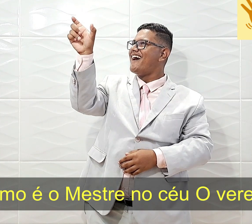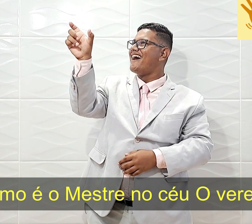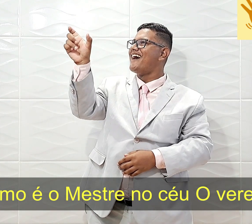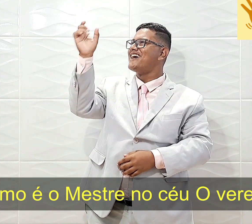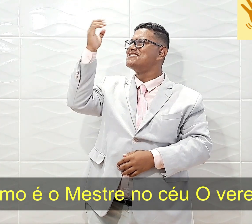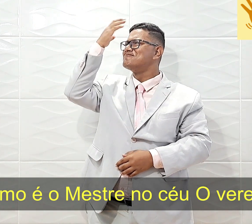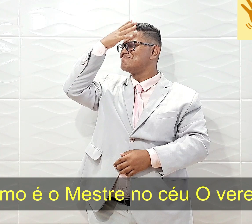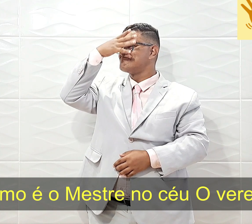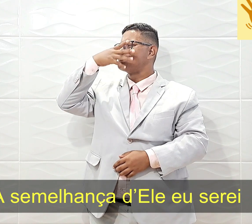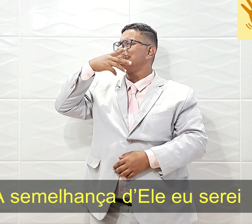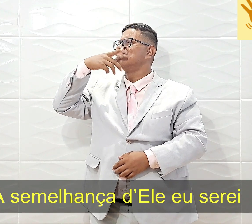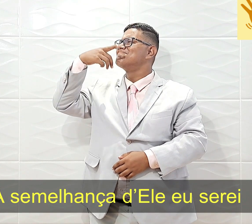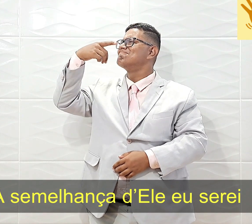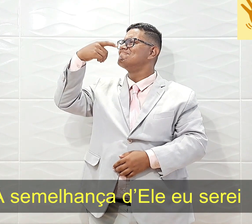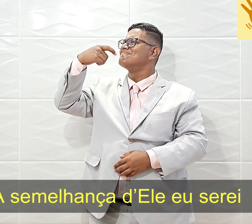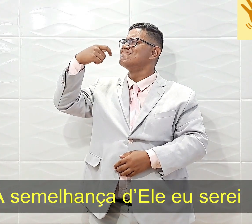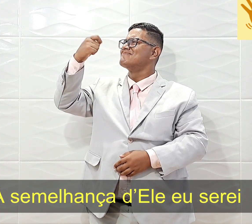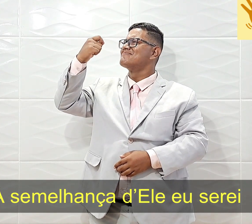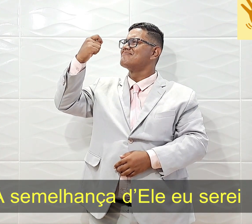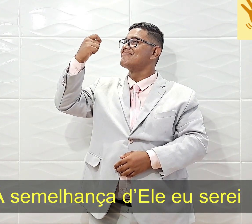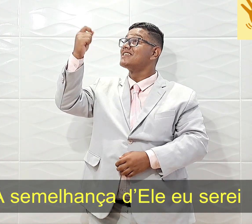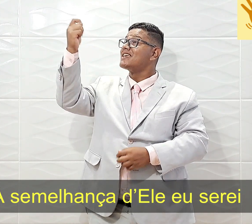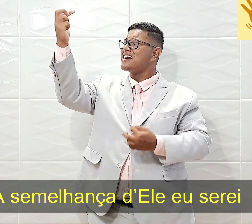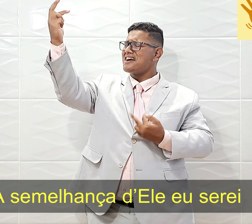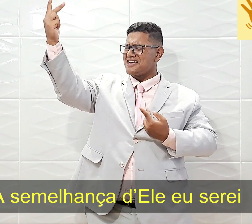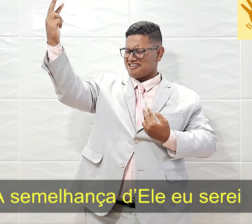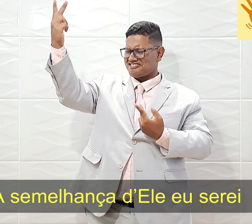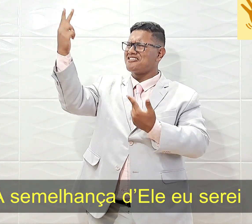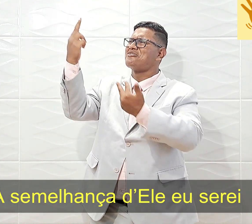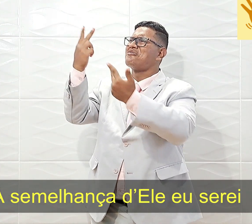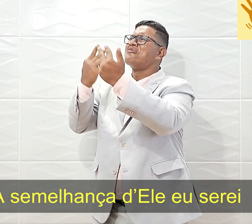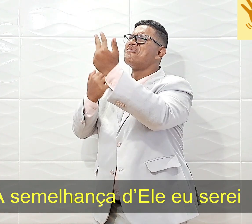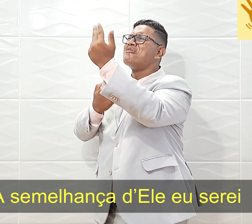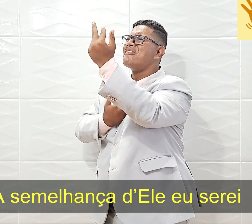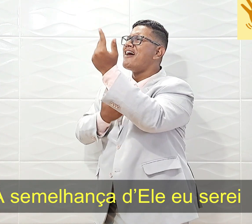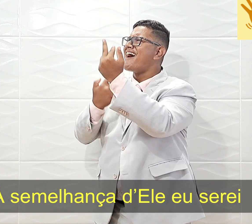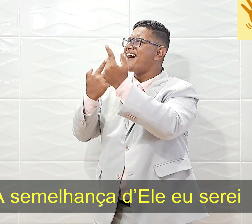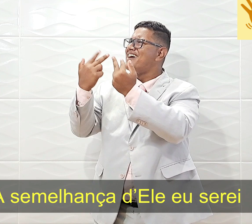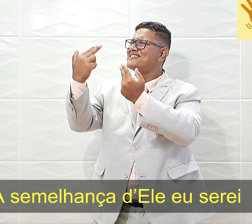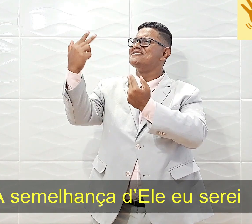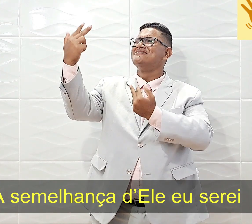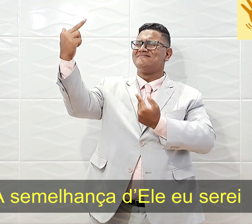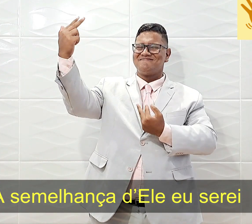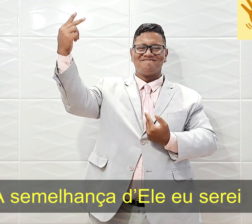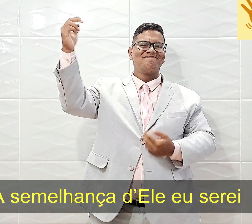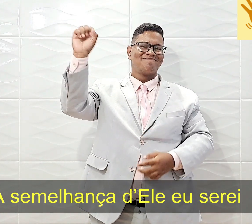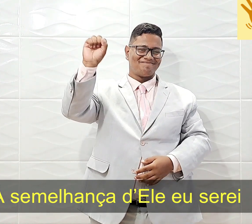A semelhança Dele Eu